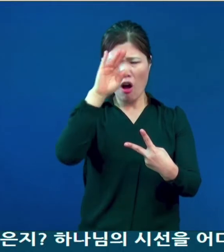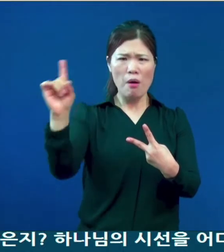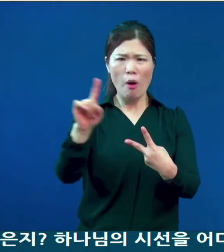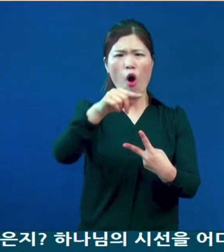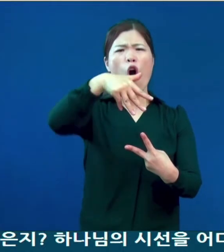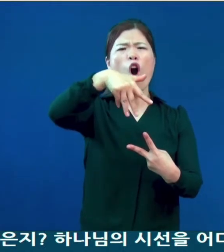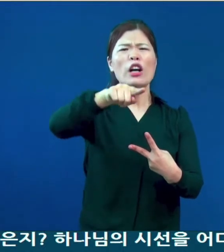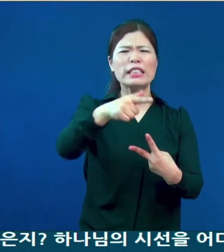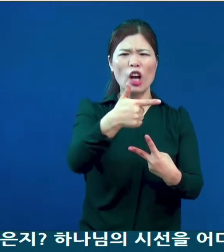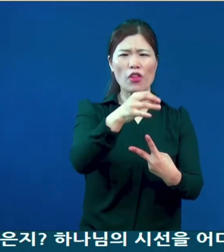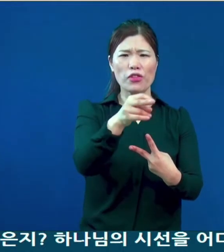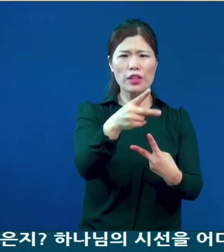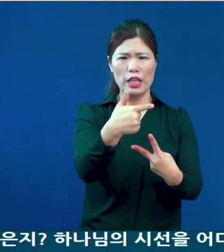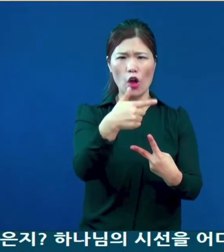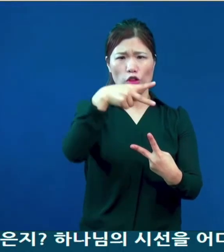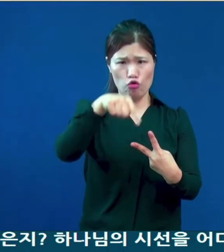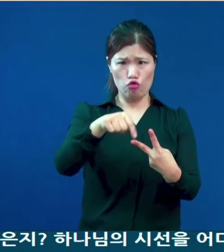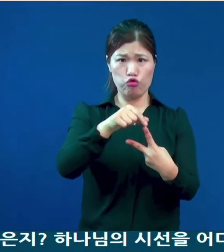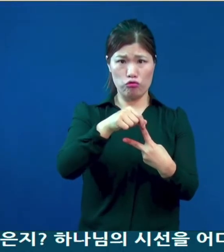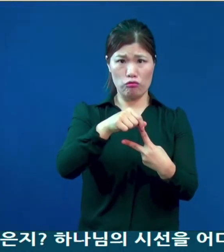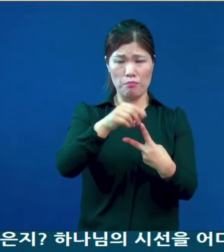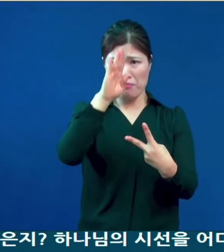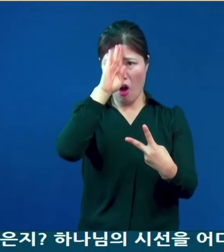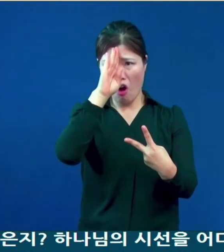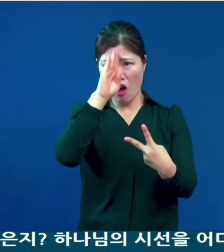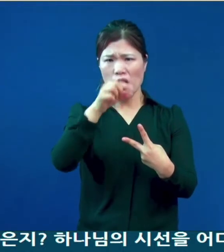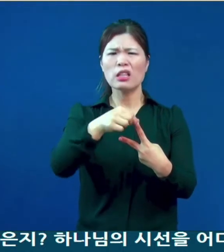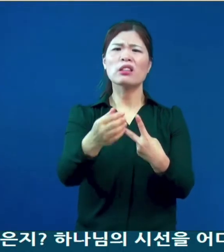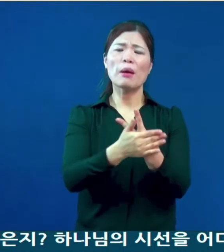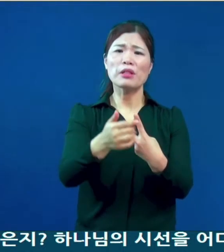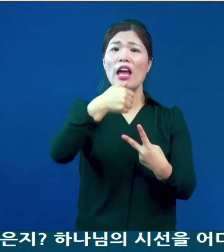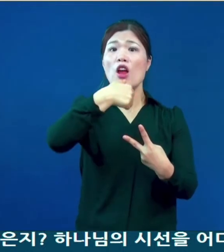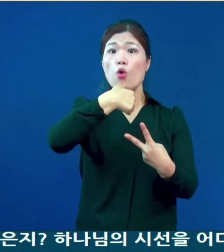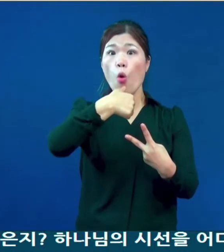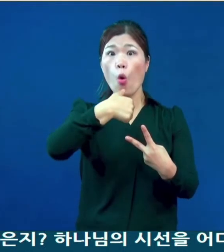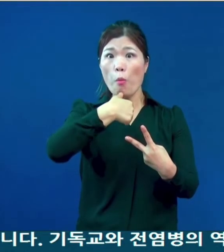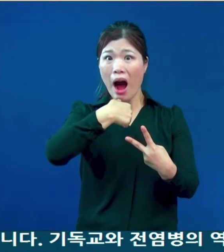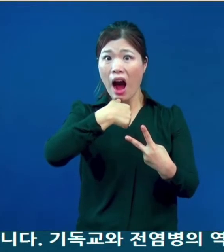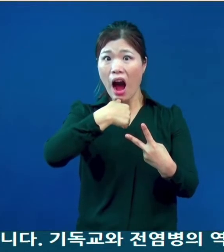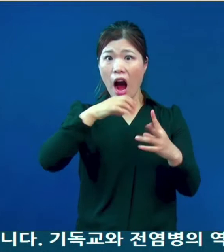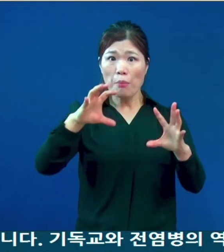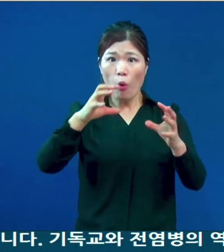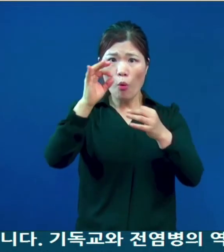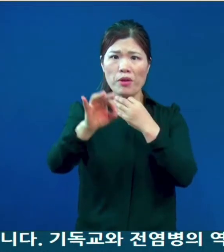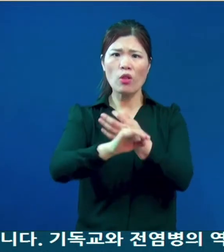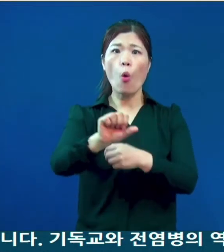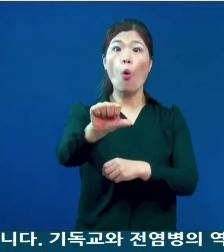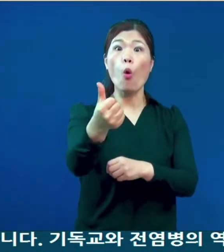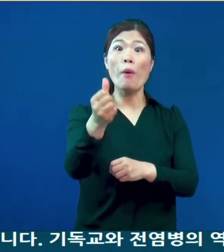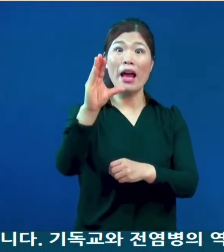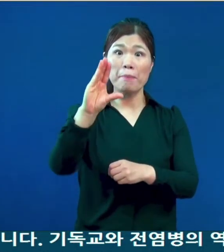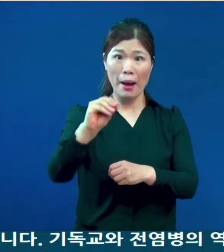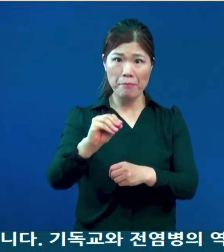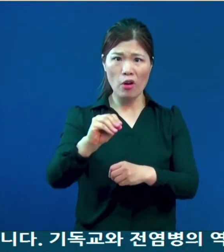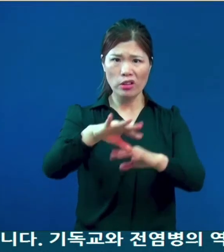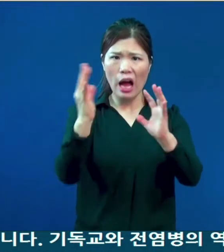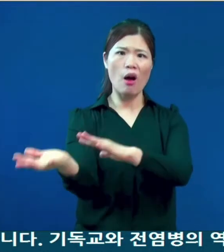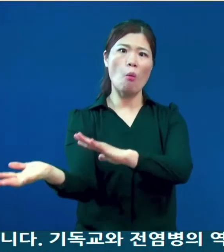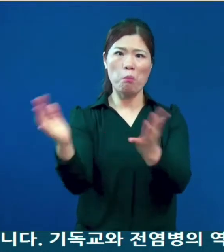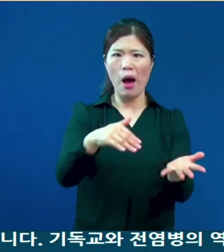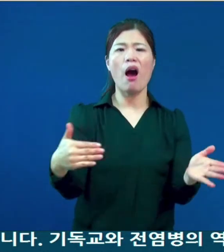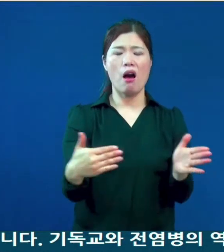천연두였을 것으로 알려져 있는데, 이 전염병으로 로마 제국에서 500만 명이 넘는 사람들이